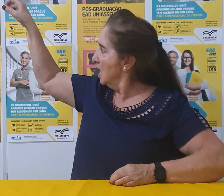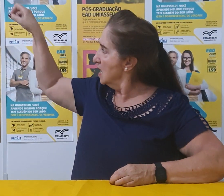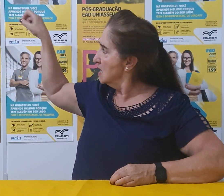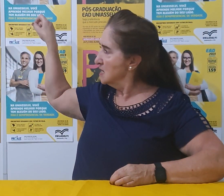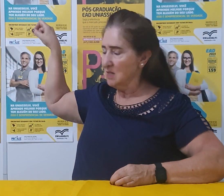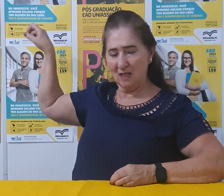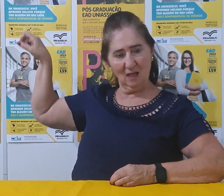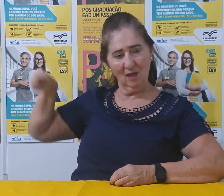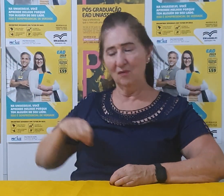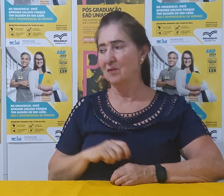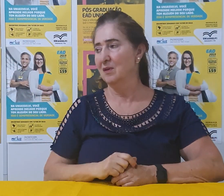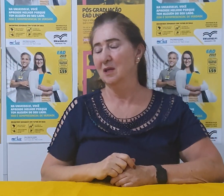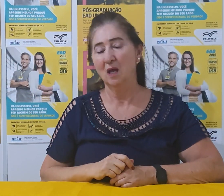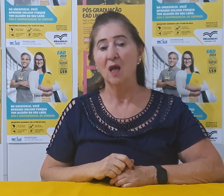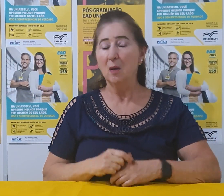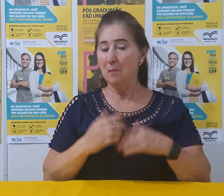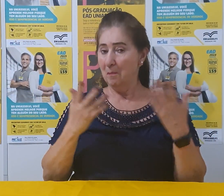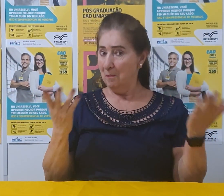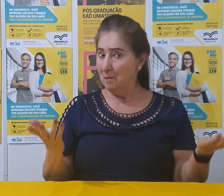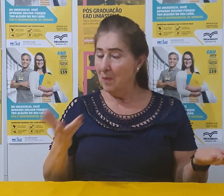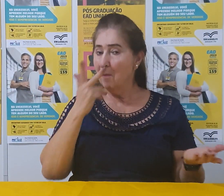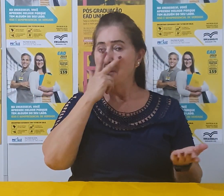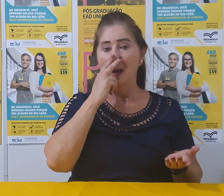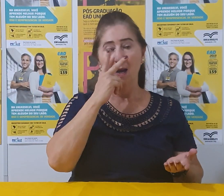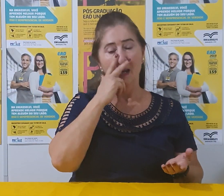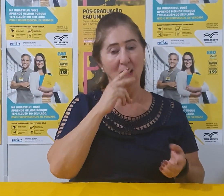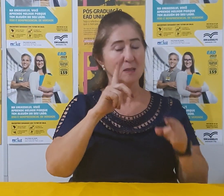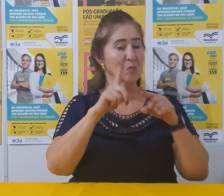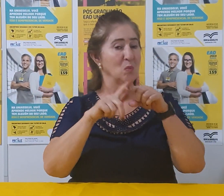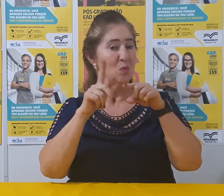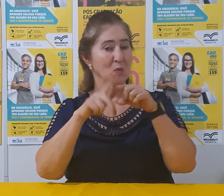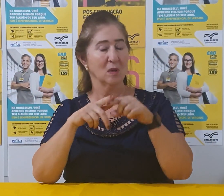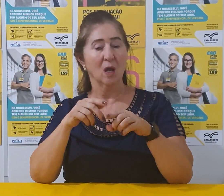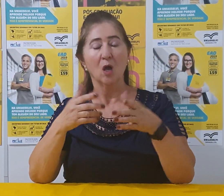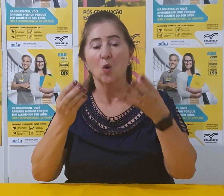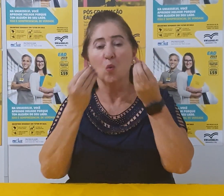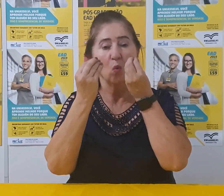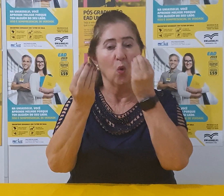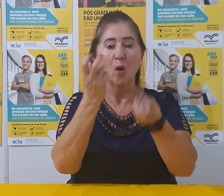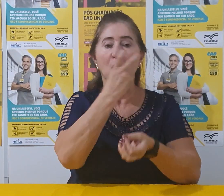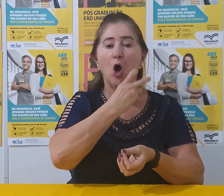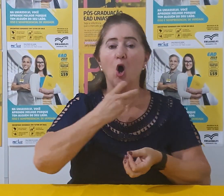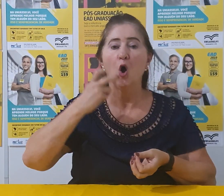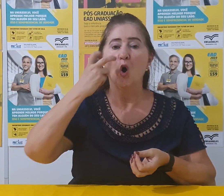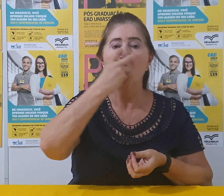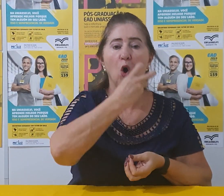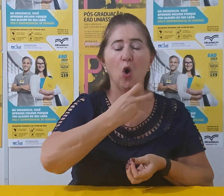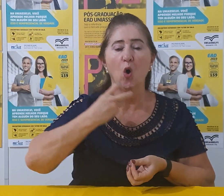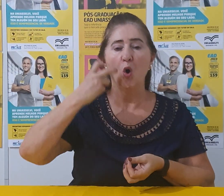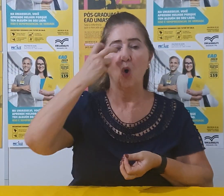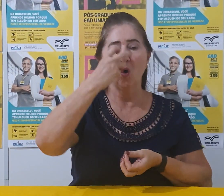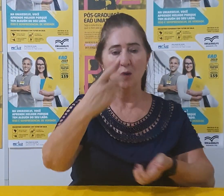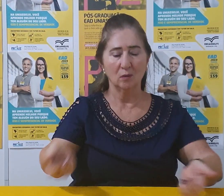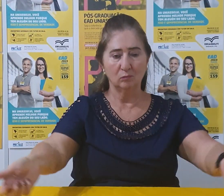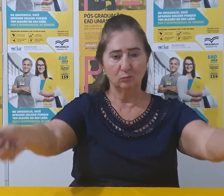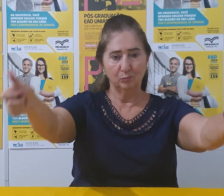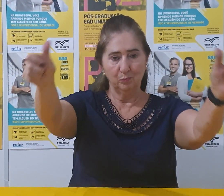Com isso, se estabelece uma relação mediada pela oralidade, o que vem a prejudicar o surdo.